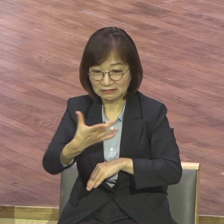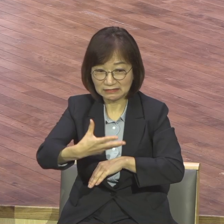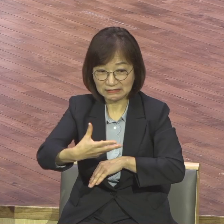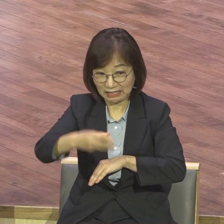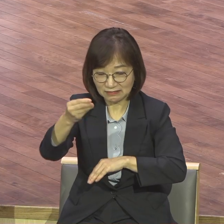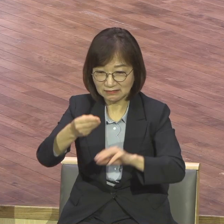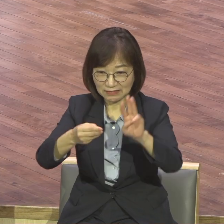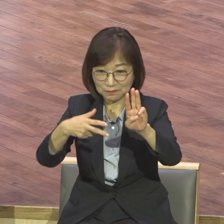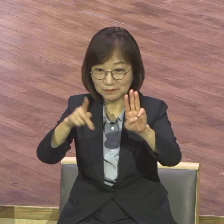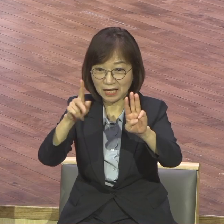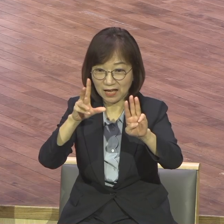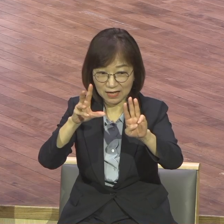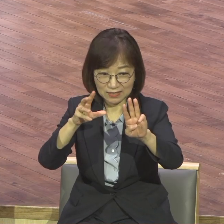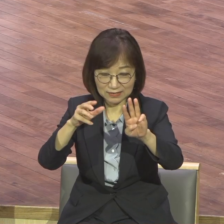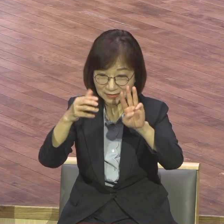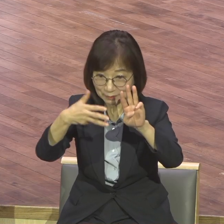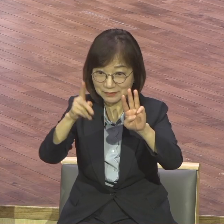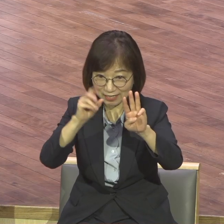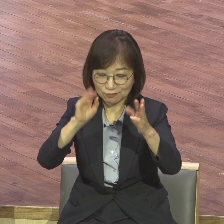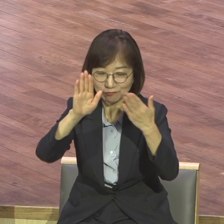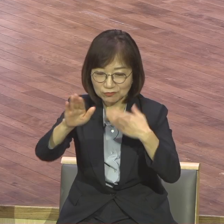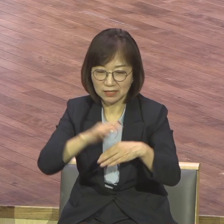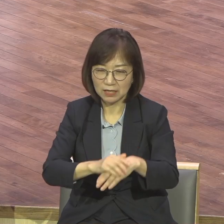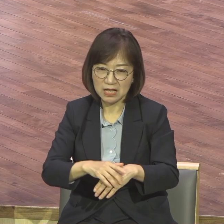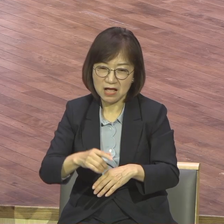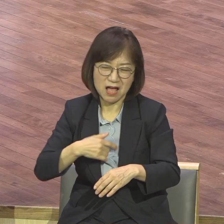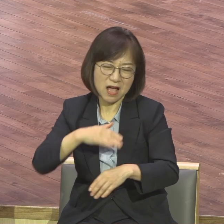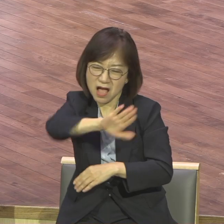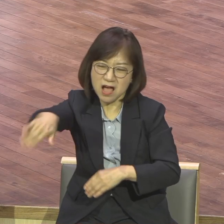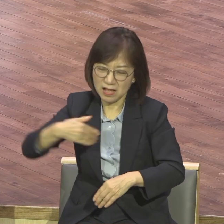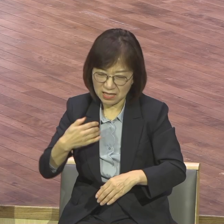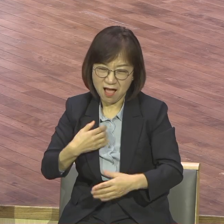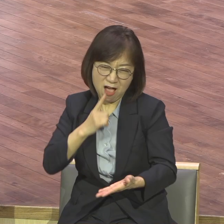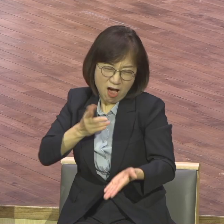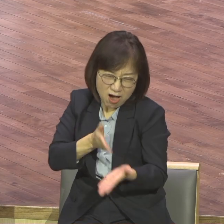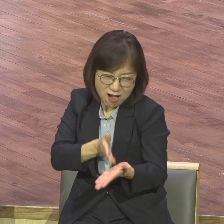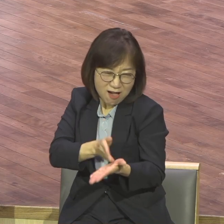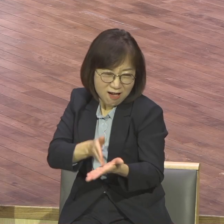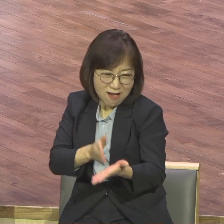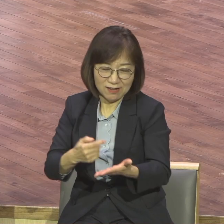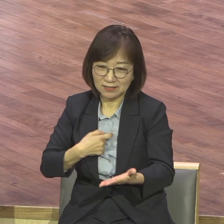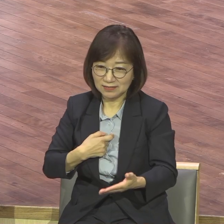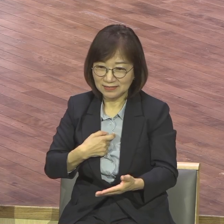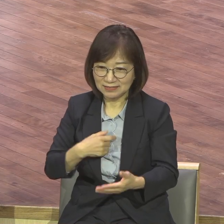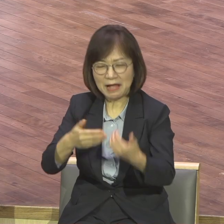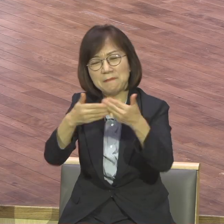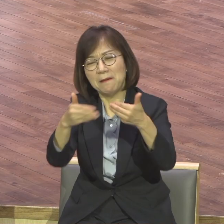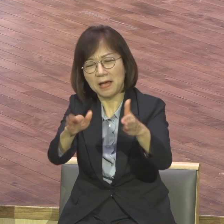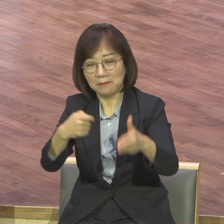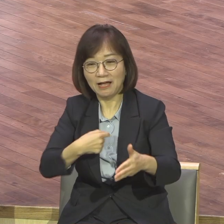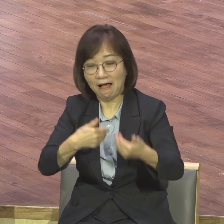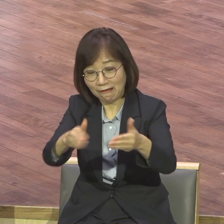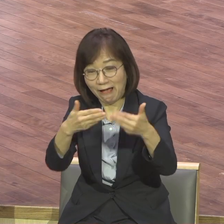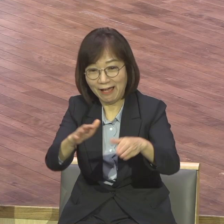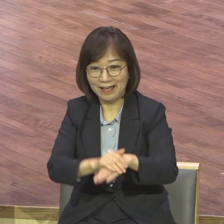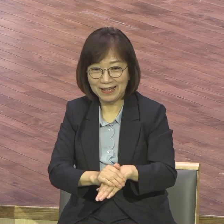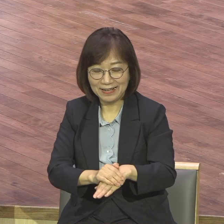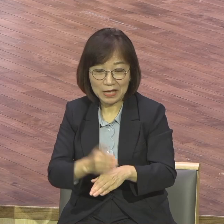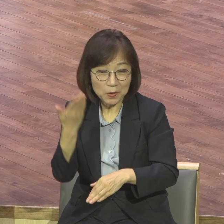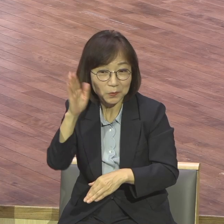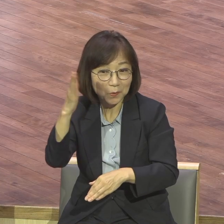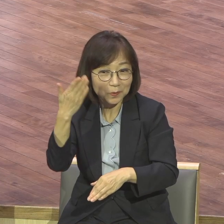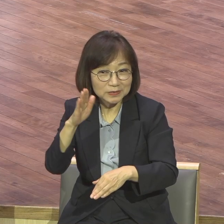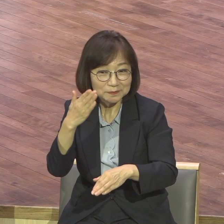중심대로 체질이 되어버려요. 우리는 내가 상대방이 이렇게 무슨 말을 하면 그 말을 듣는